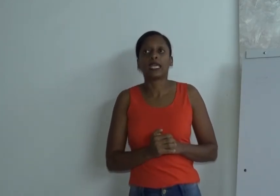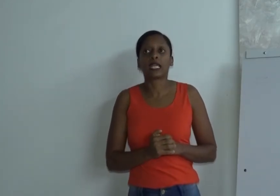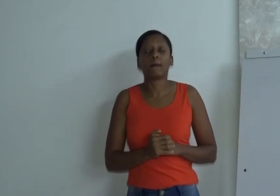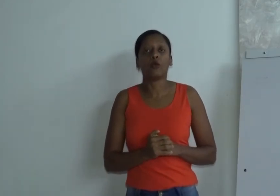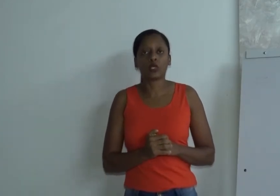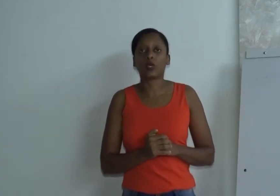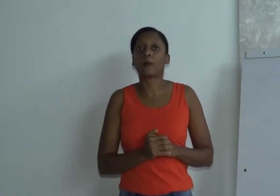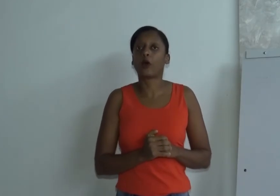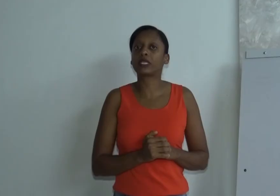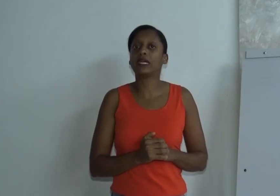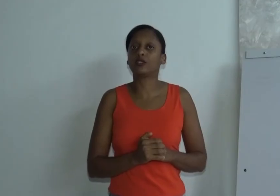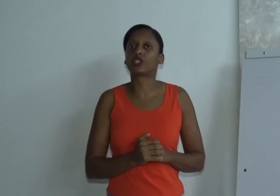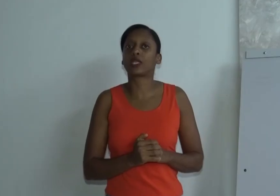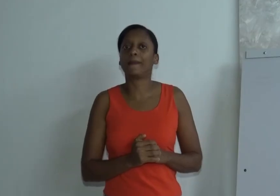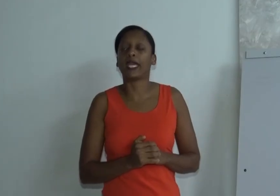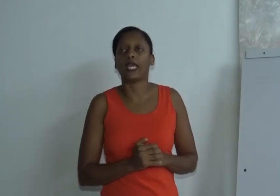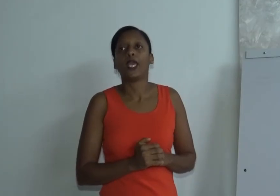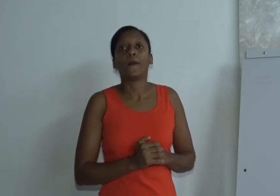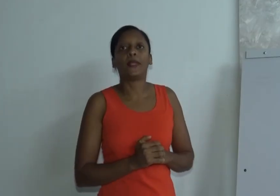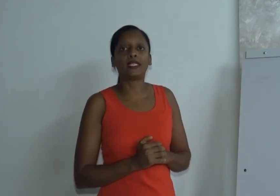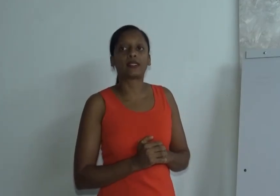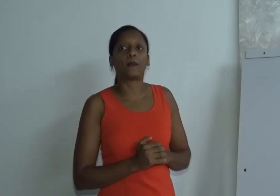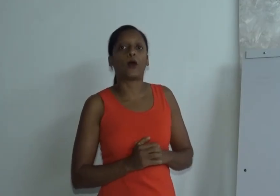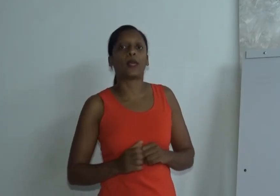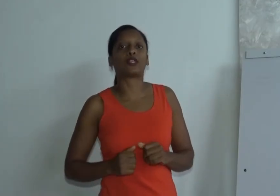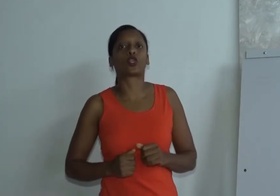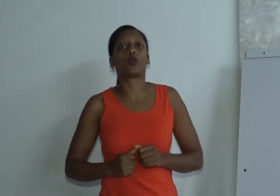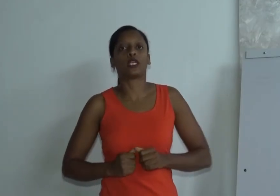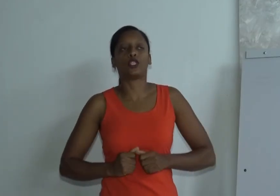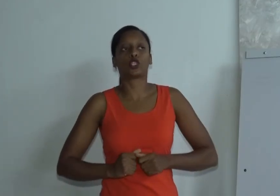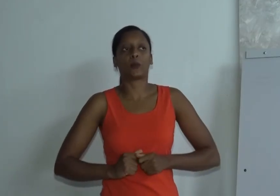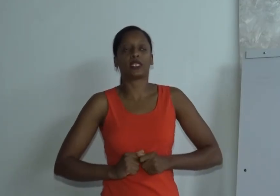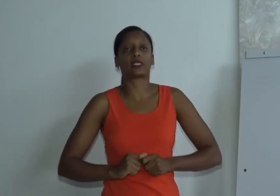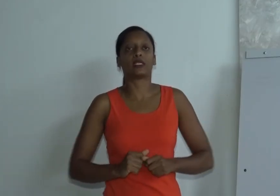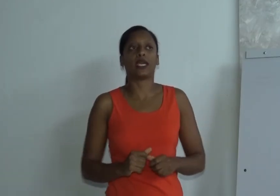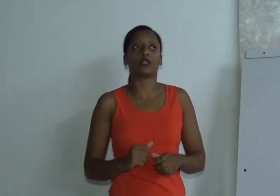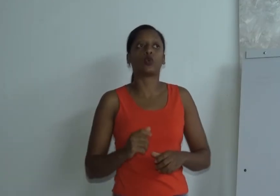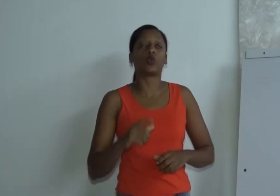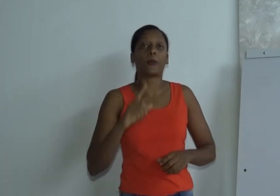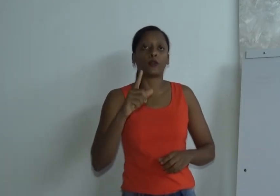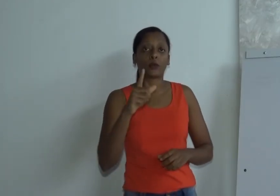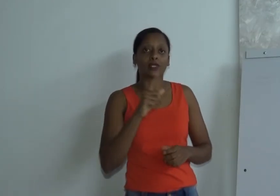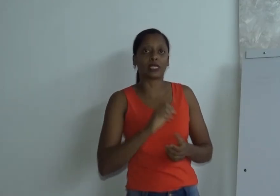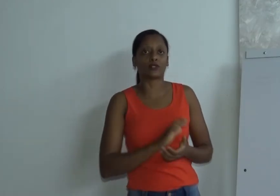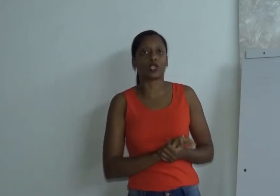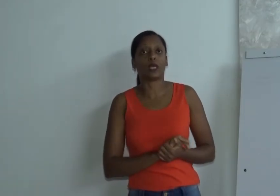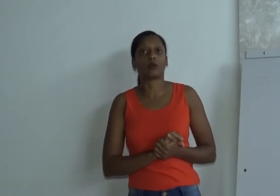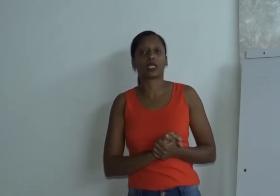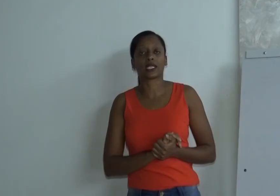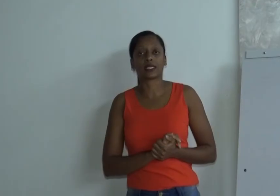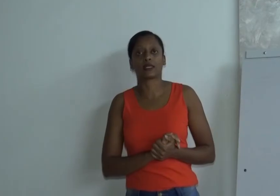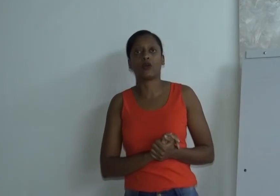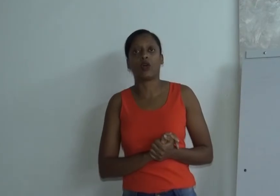ela é muito importante também, principalmente quando a gente no processo de remodelação